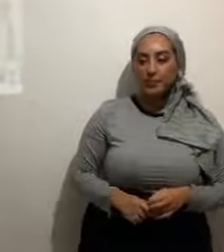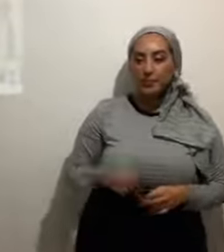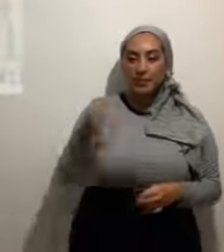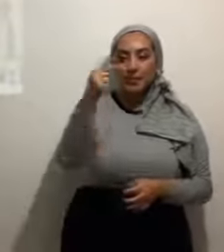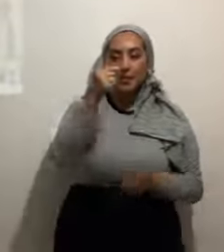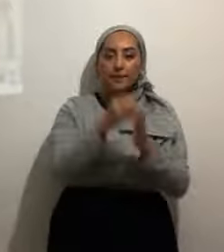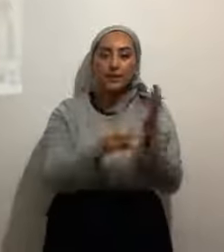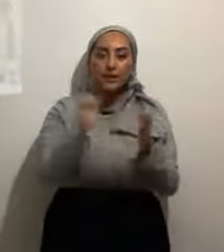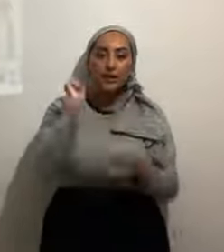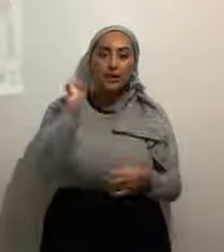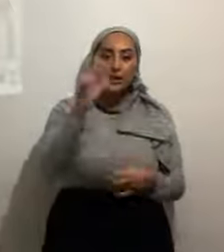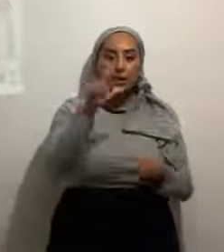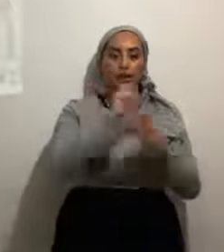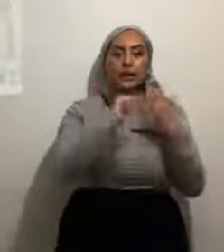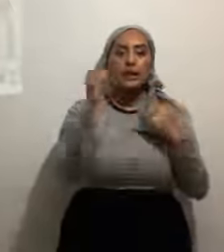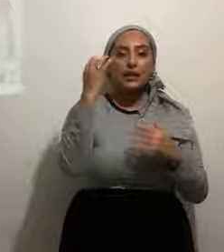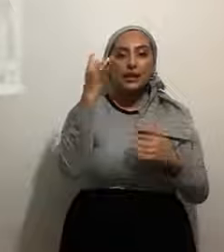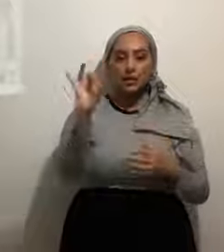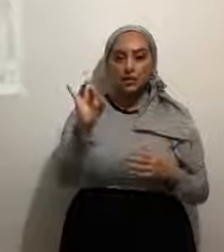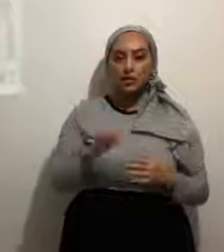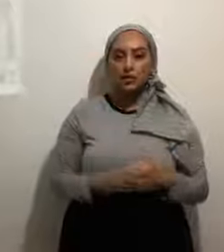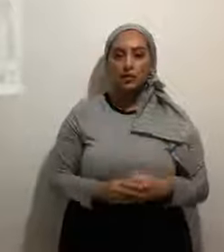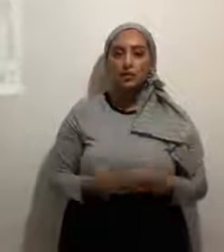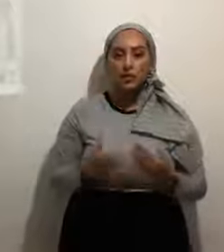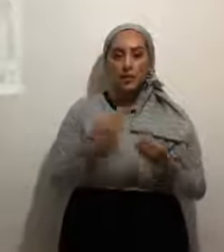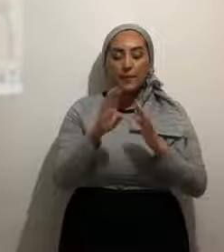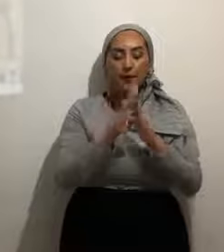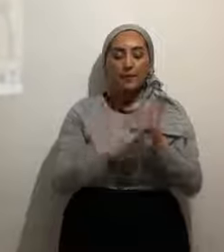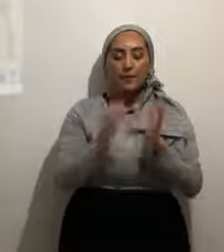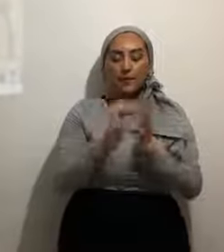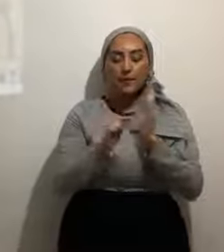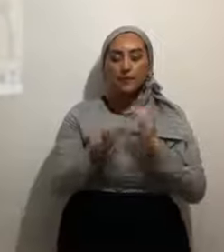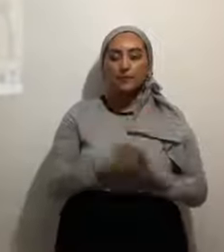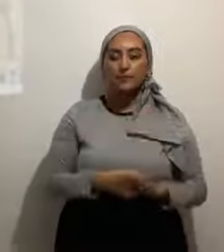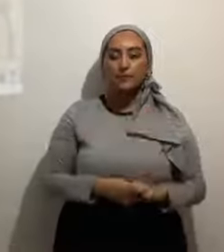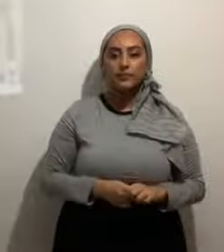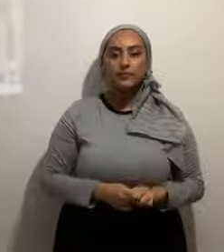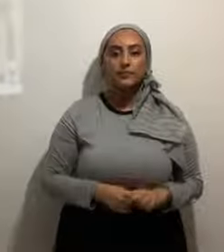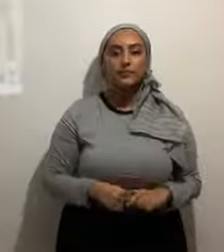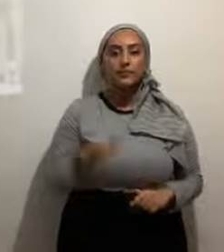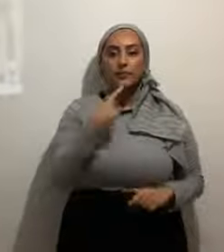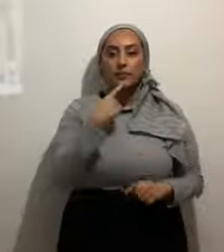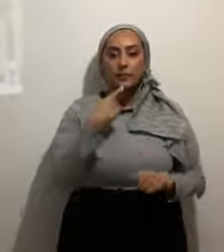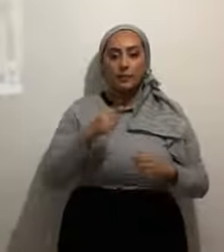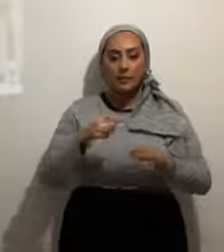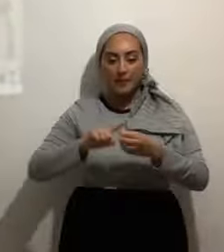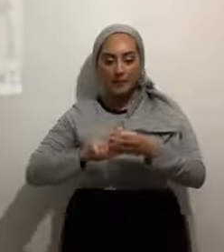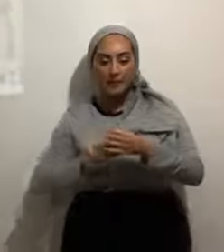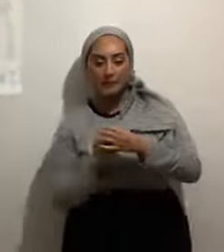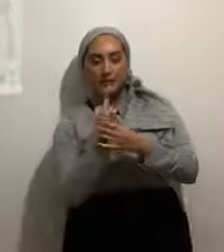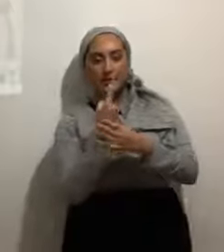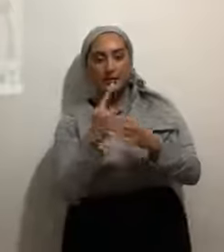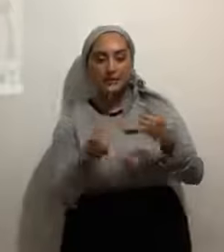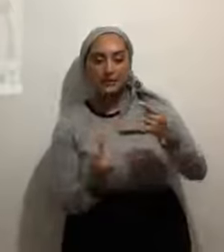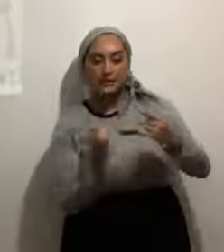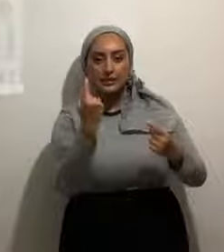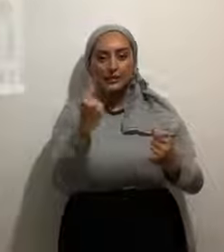3, 18. Está fácil la cita, rápido, la primera. Espinos y cardos te producirá y comerás plantas del campo. Tuvo